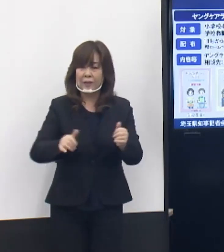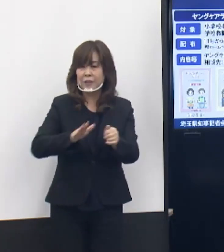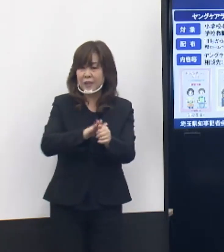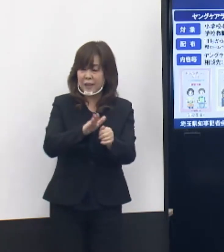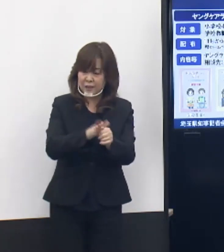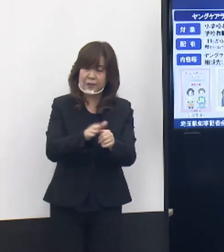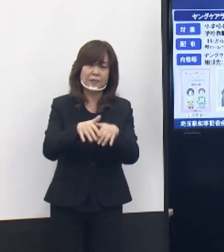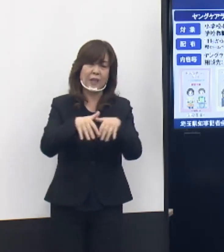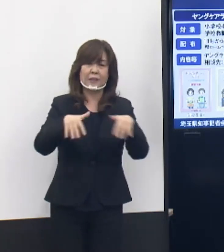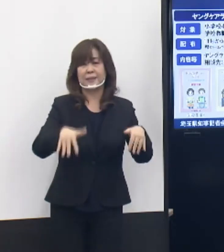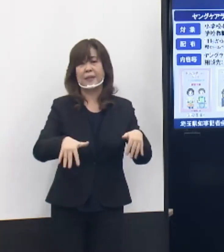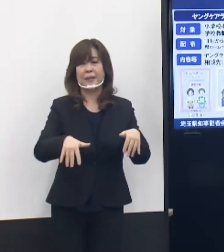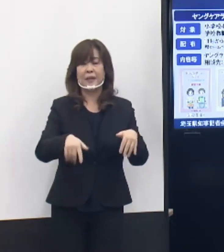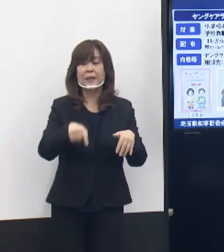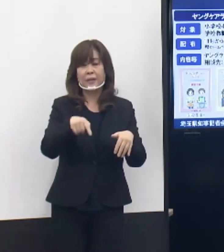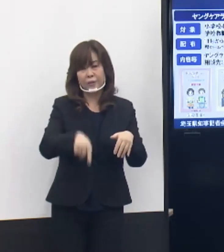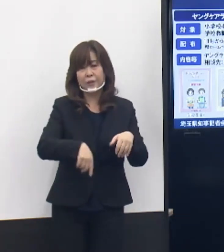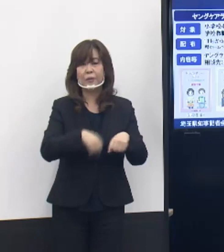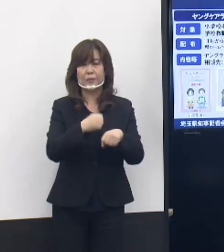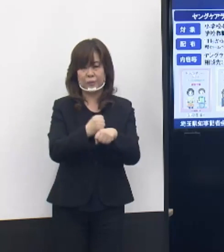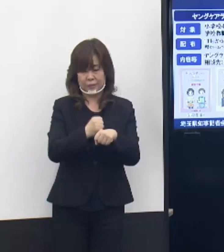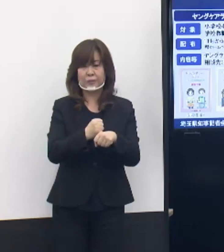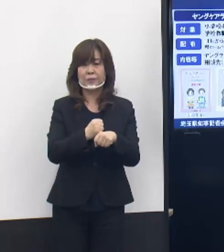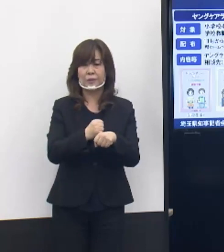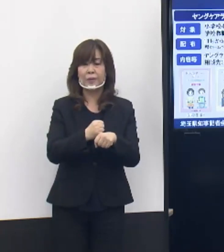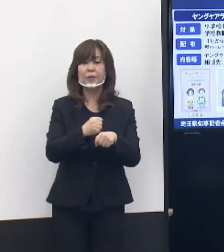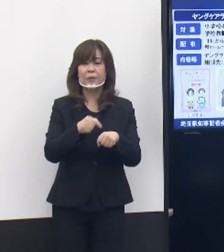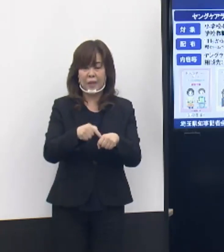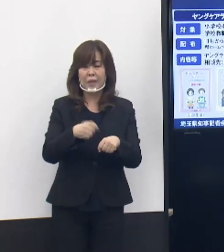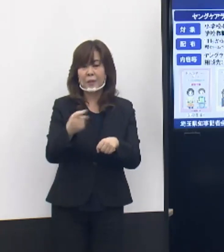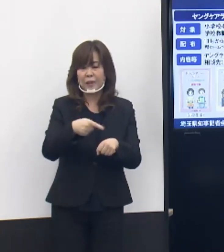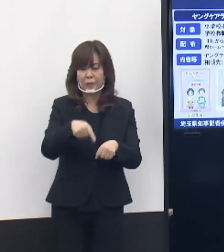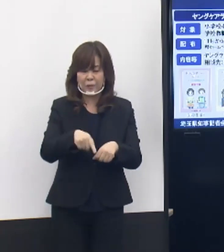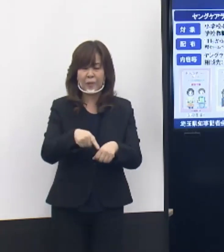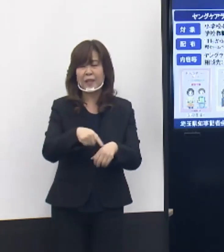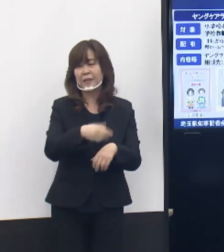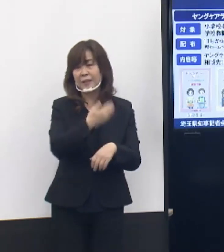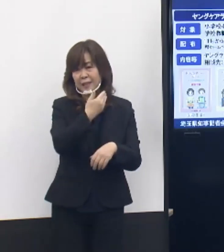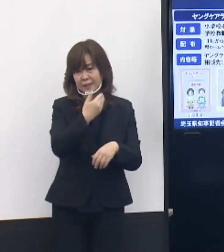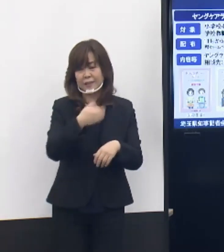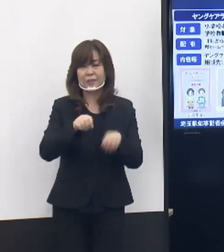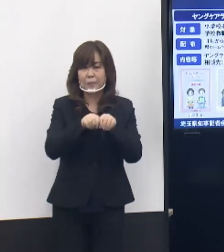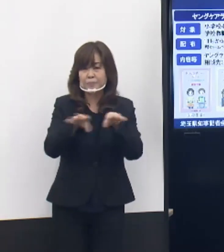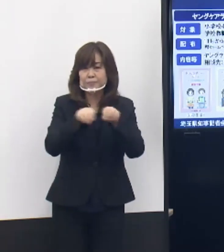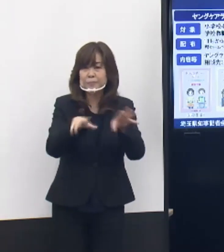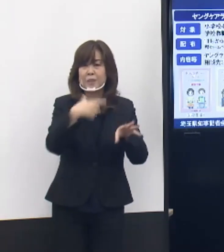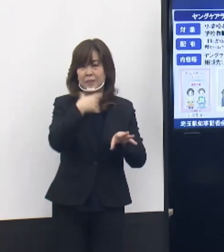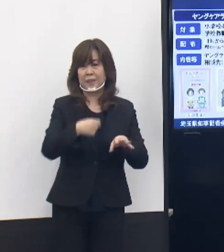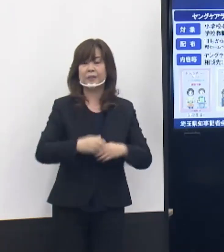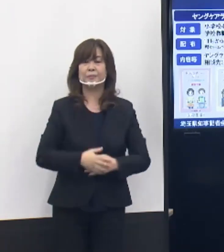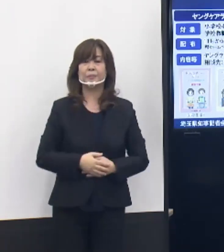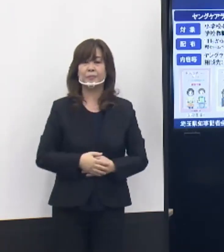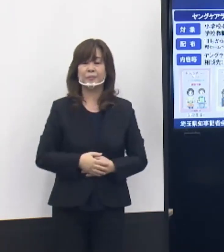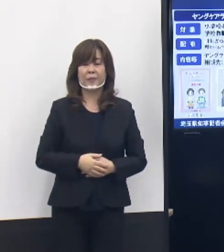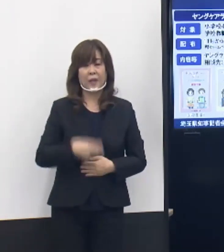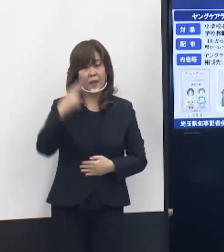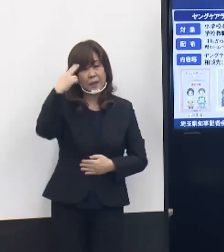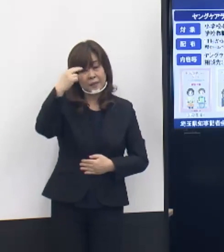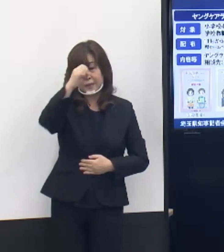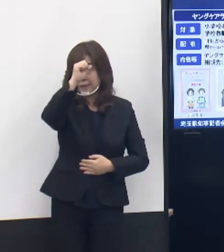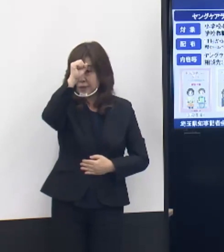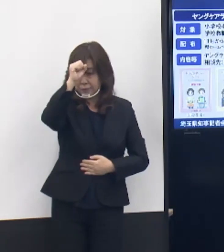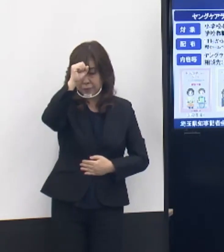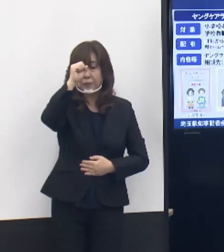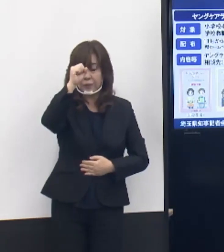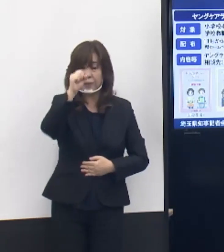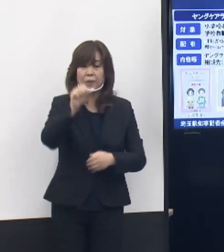必要ですよということを申し上げさせていただくとともに、これは認知症サポーター養成講座